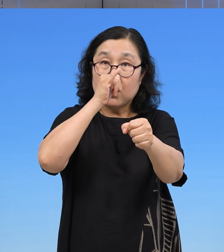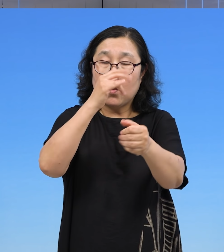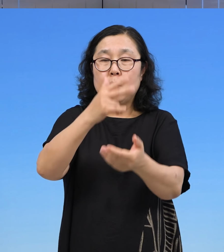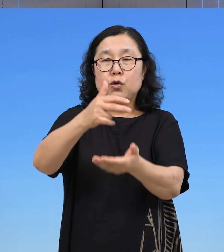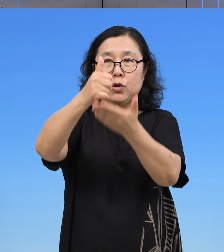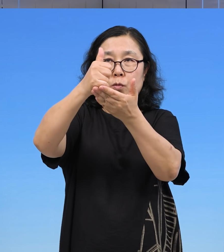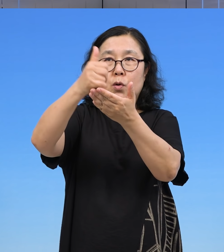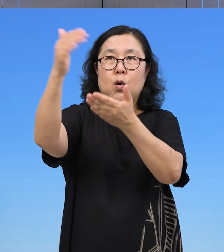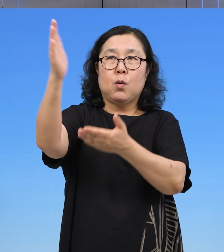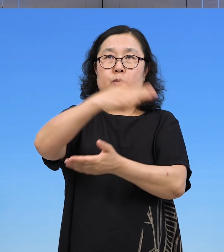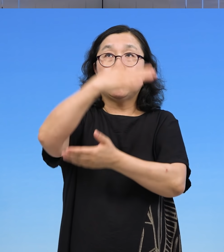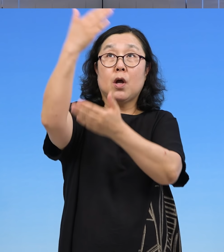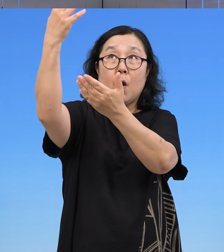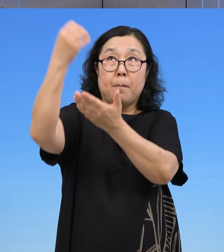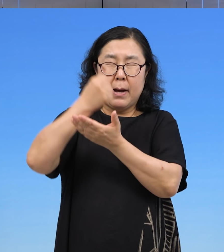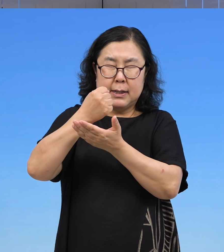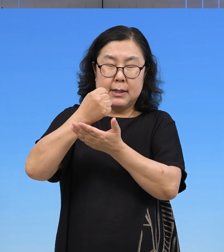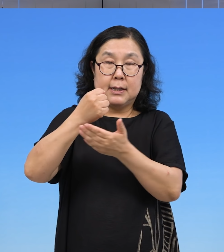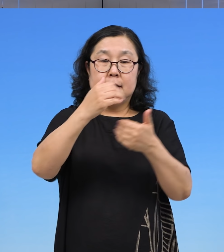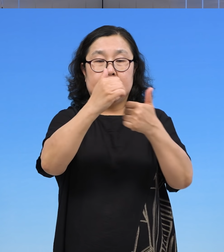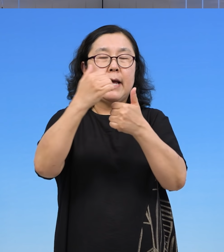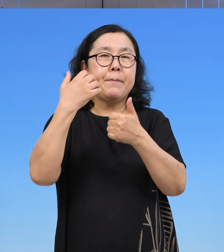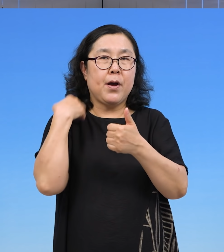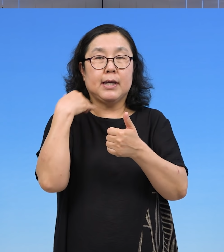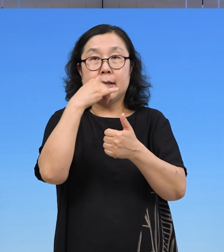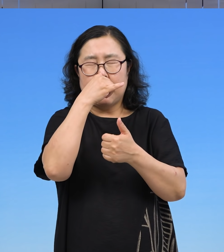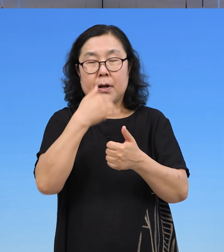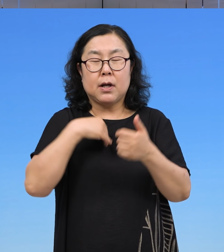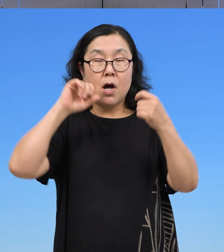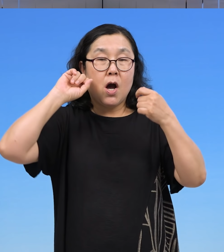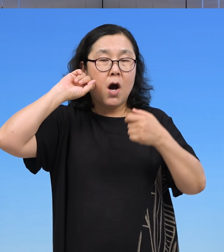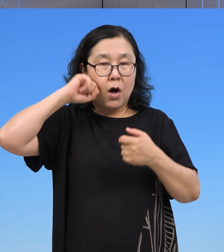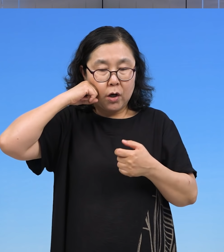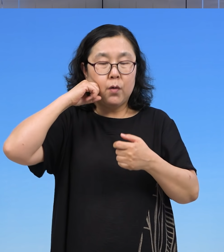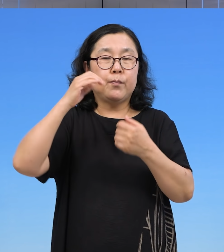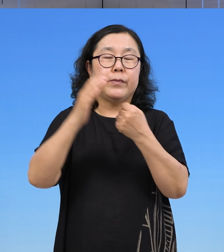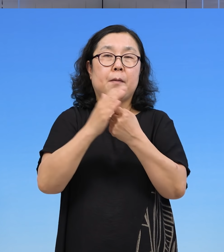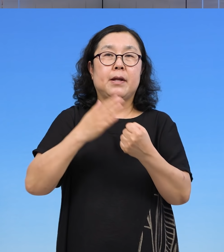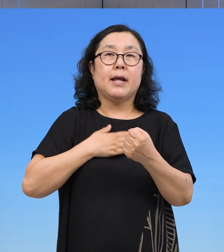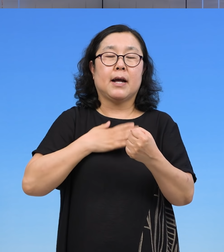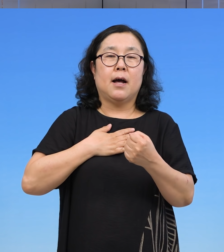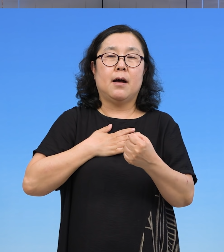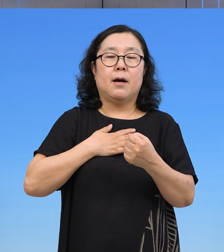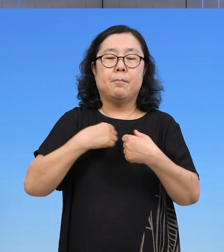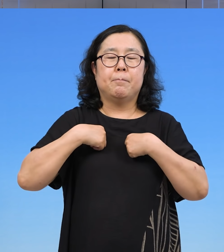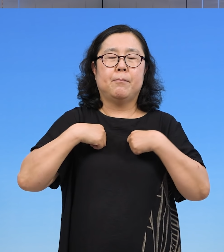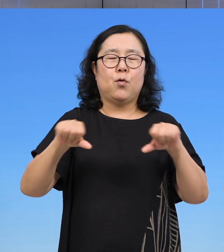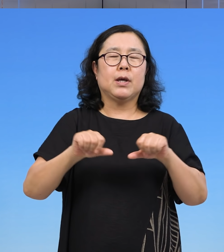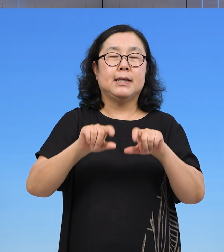사명이 있다 한다 할 때는 이런 난관 때문에 내가 주저하지 않겠다 이게 믿음이거든요